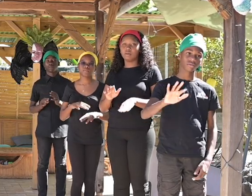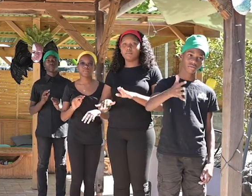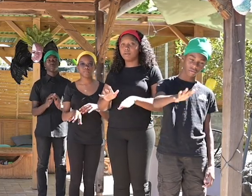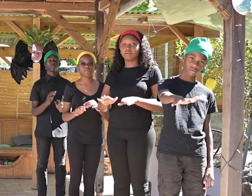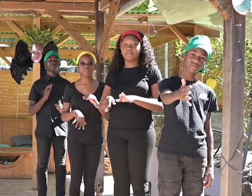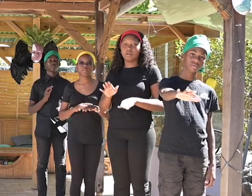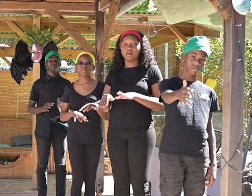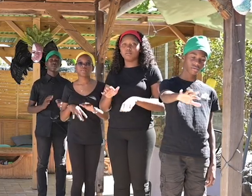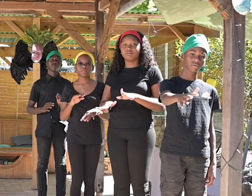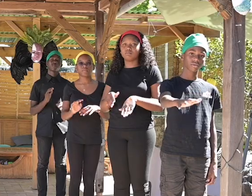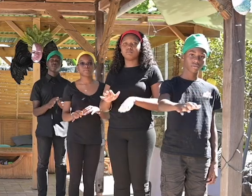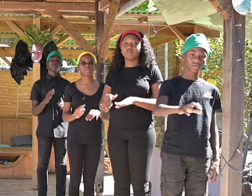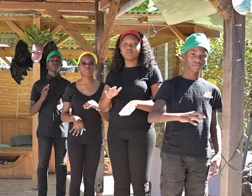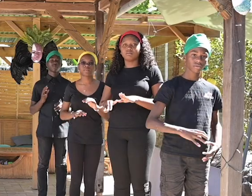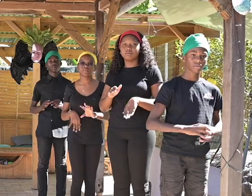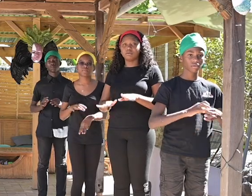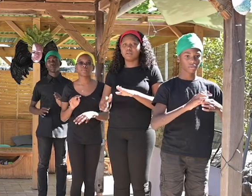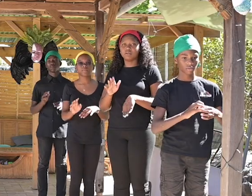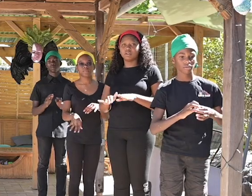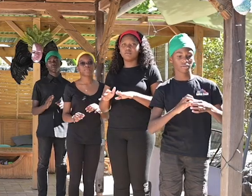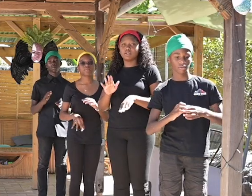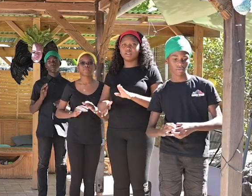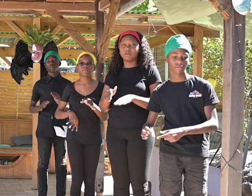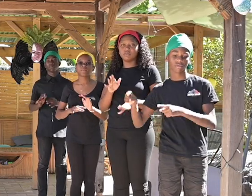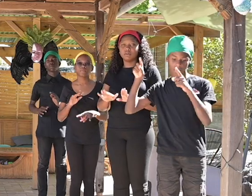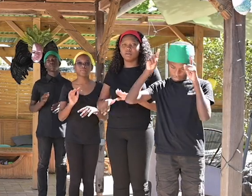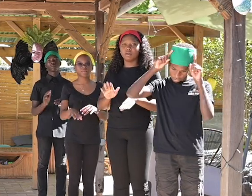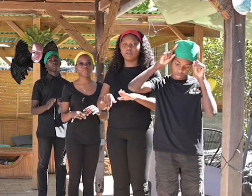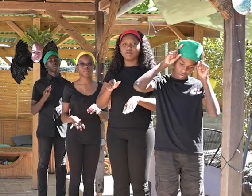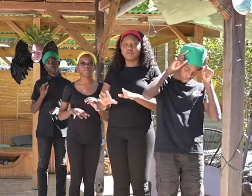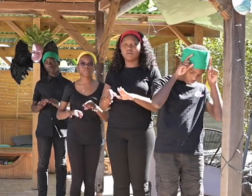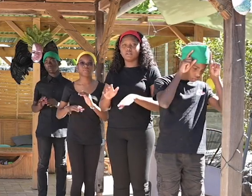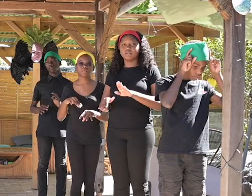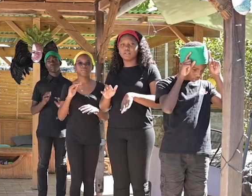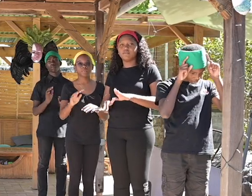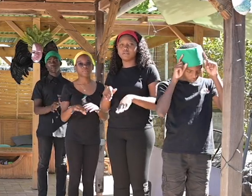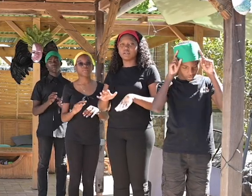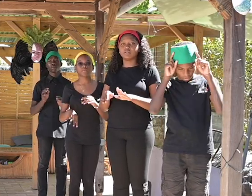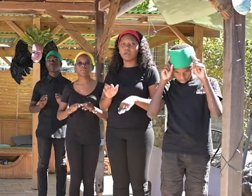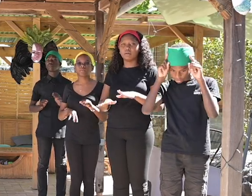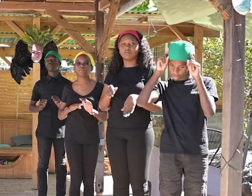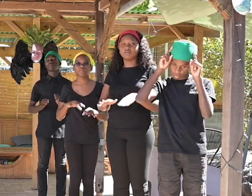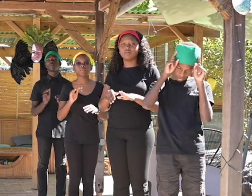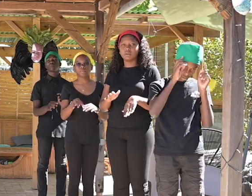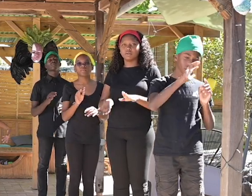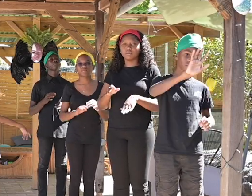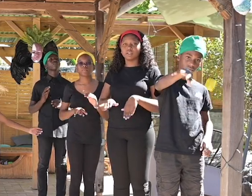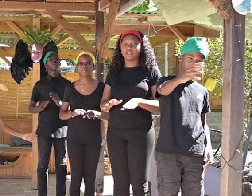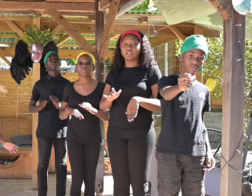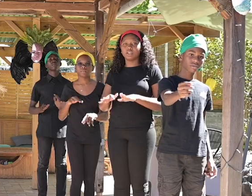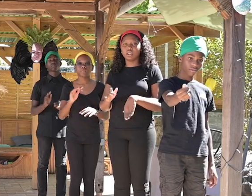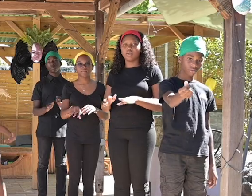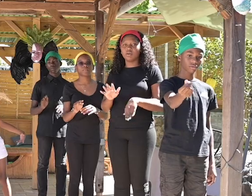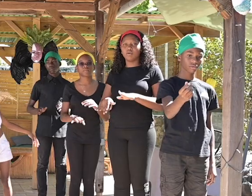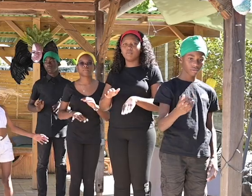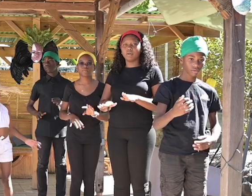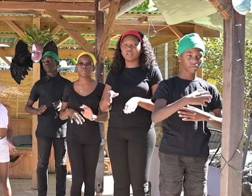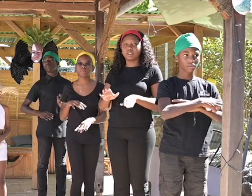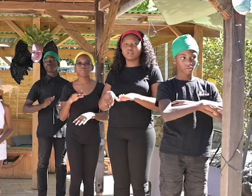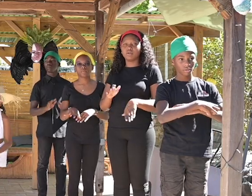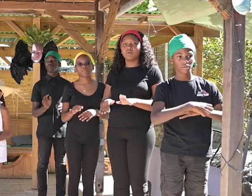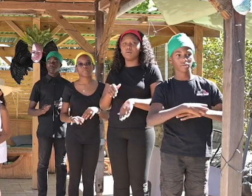Taxi, devait passer par là. Yo associé avec diable, yo associé avec Satan. Tout bichet ça